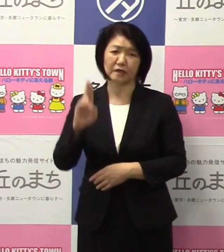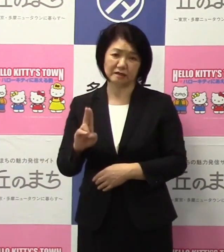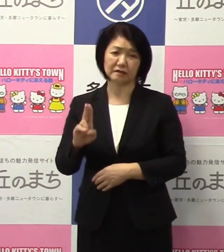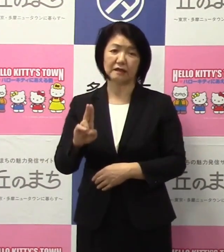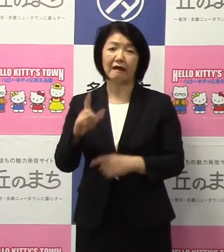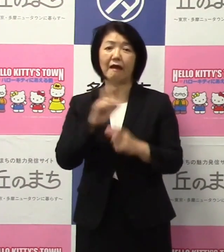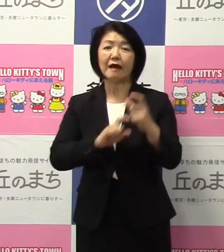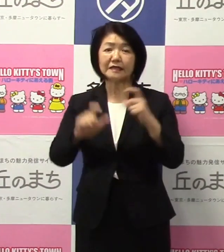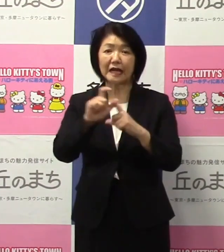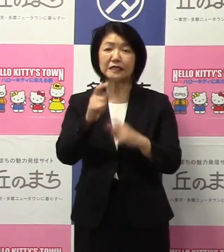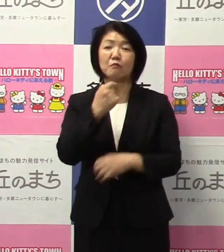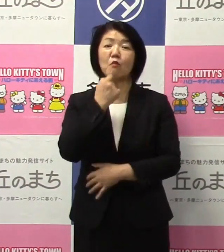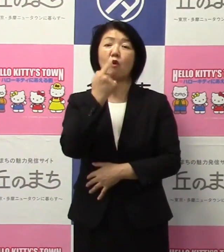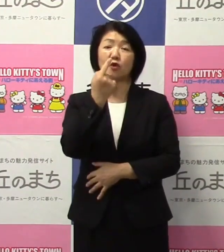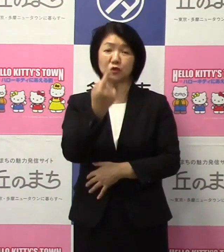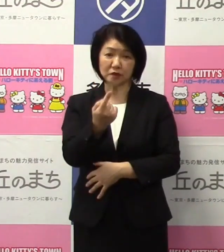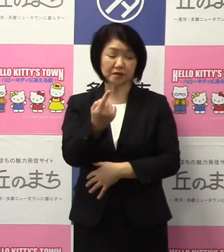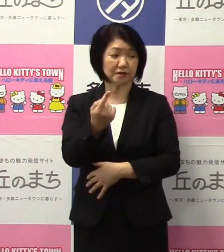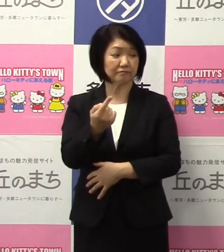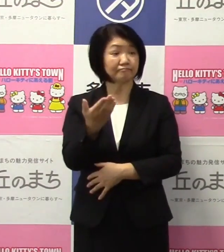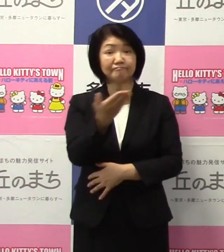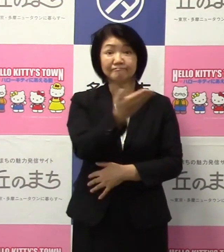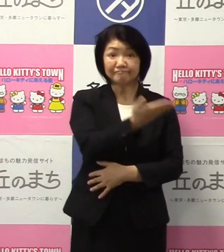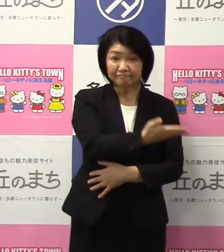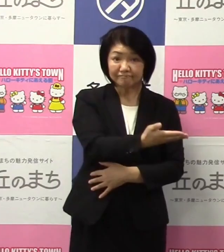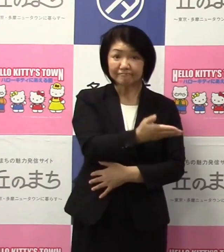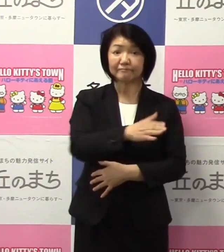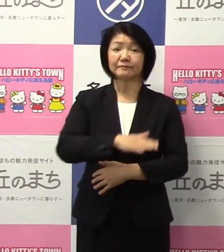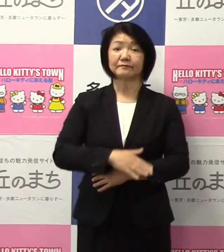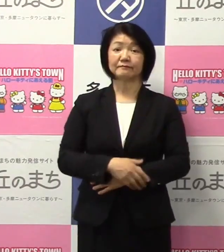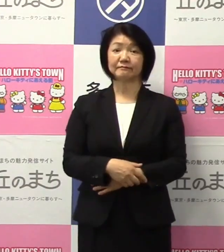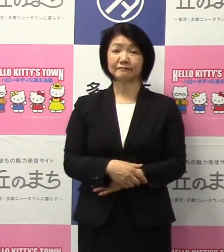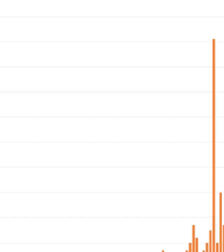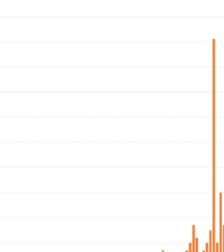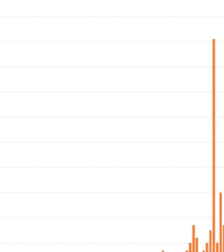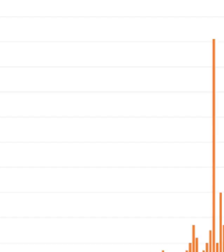さらにもう一つ、このフリップもご覧ください。